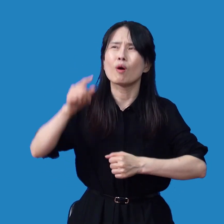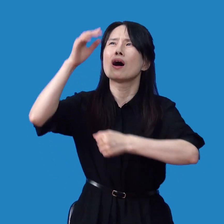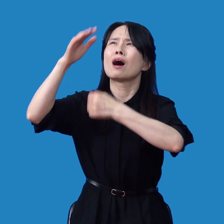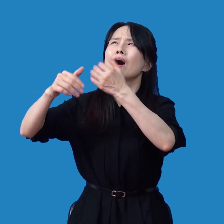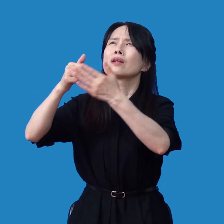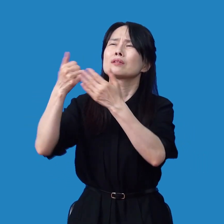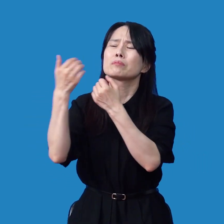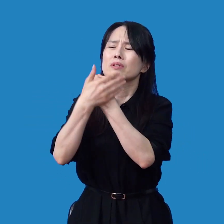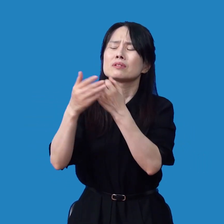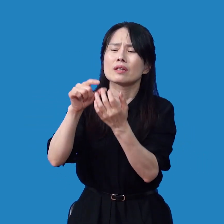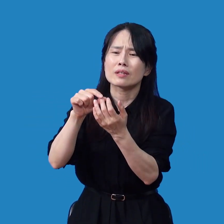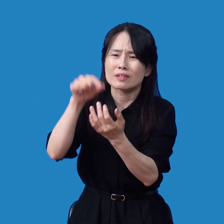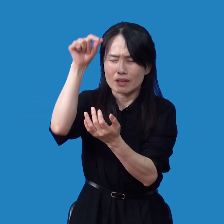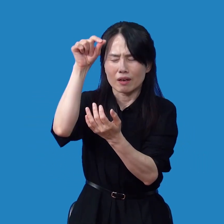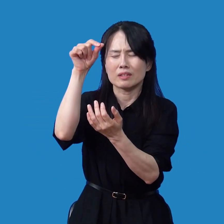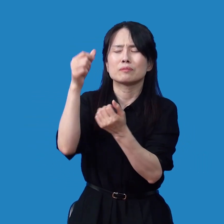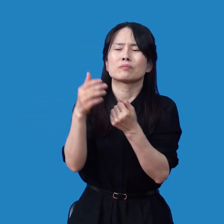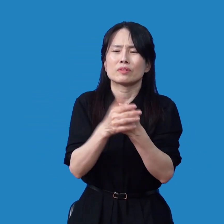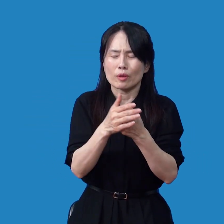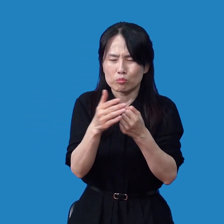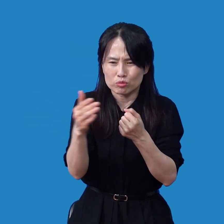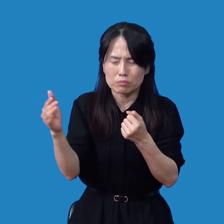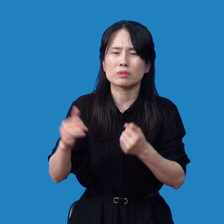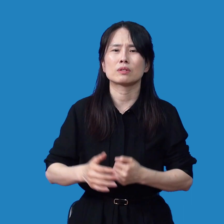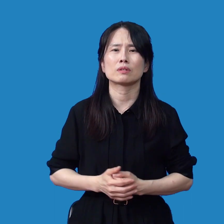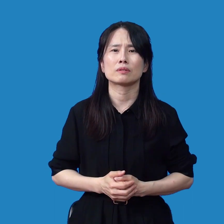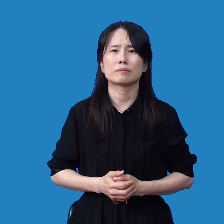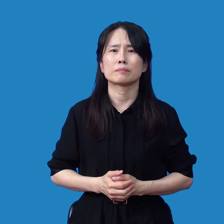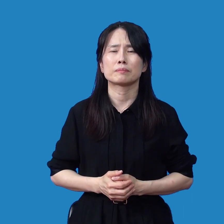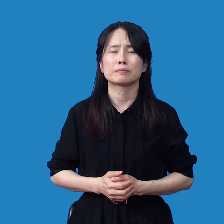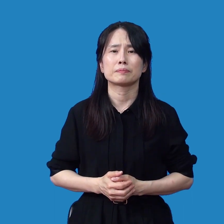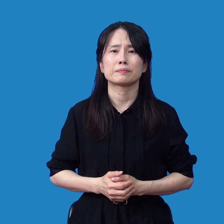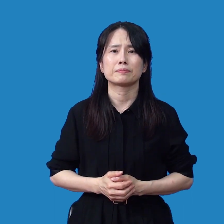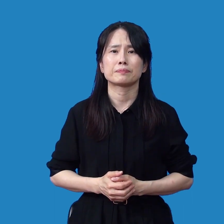하나님의 은혜의 택하심을 따라 된 것입니다.